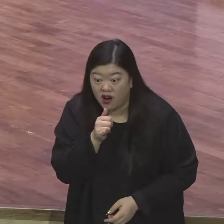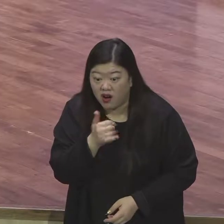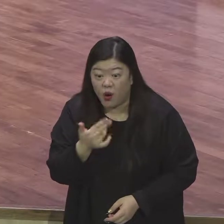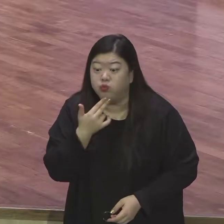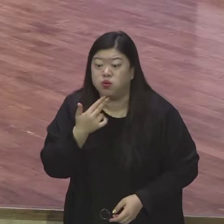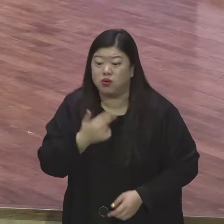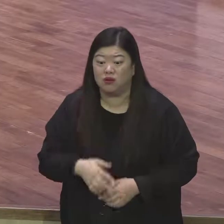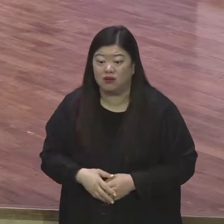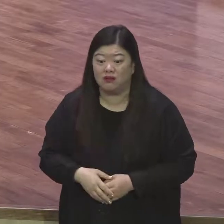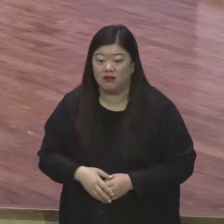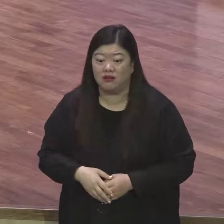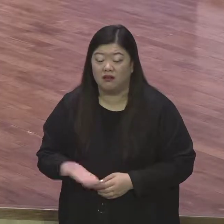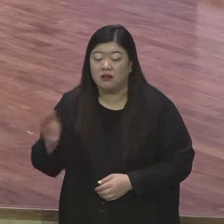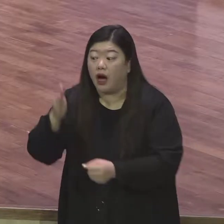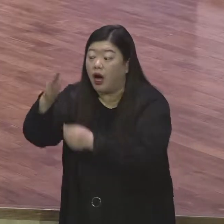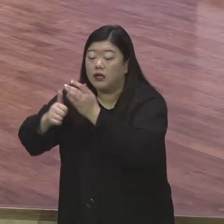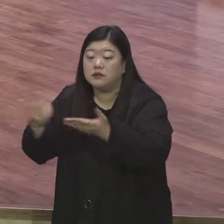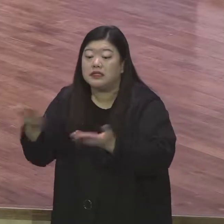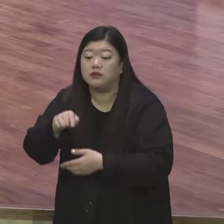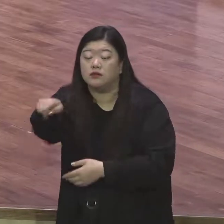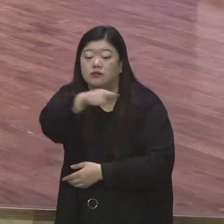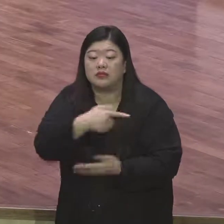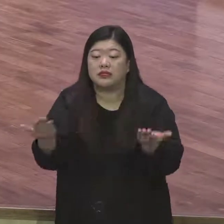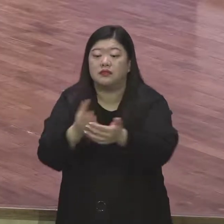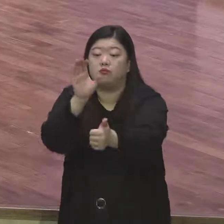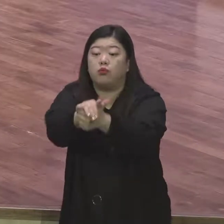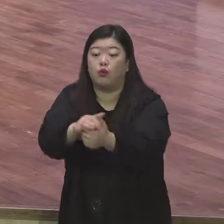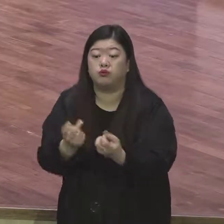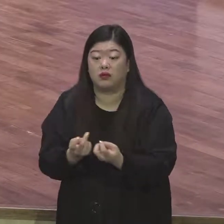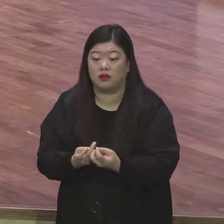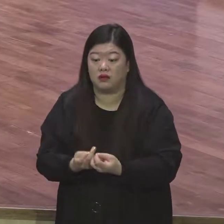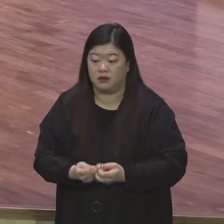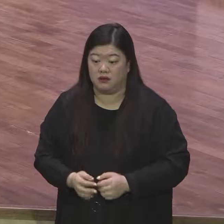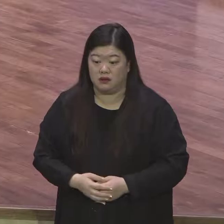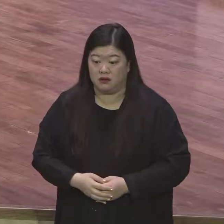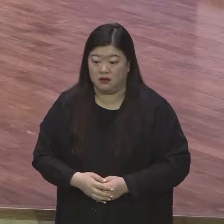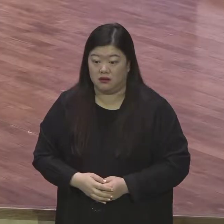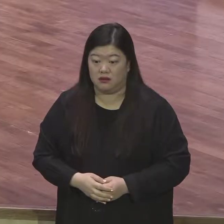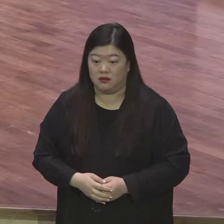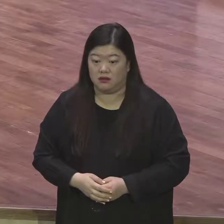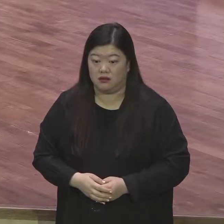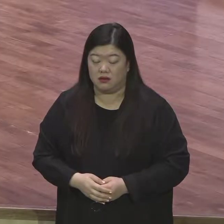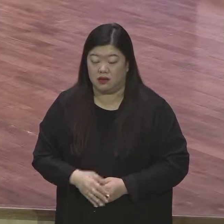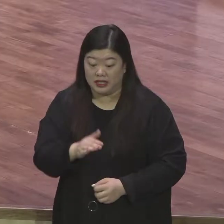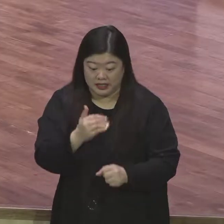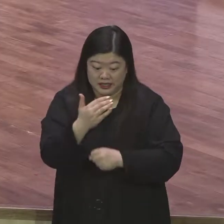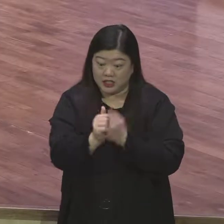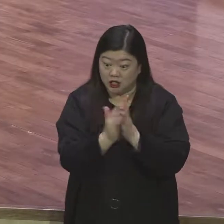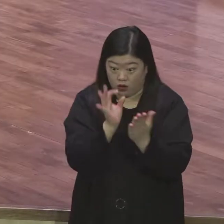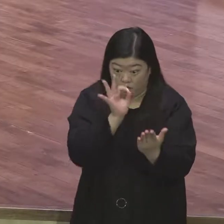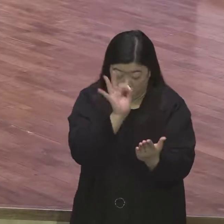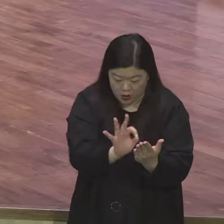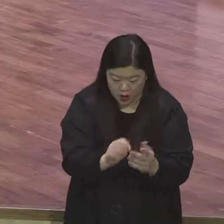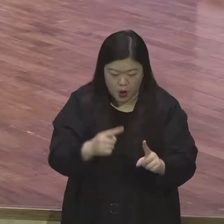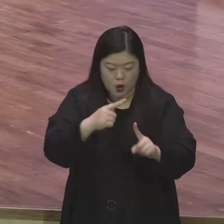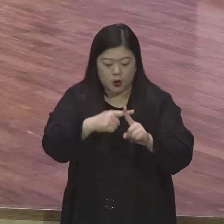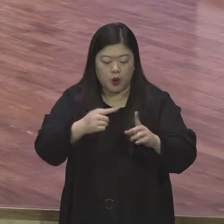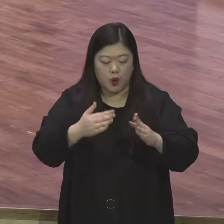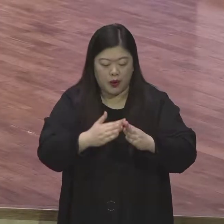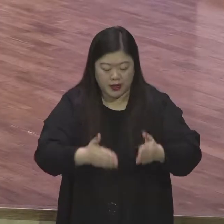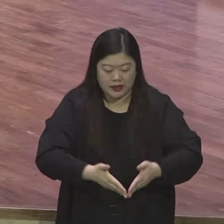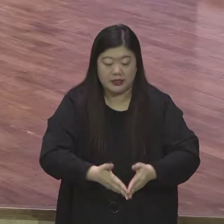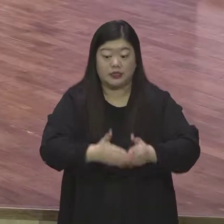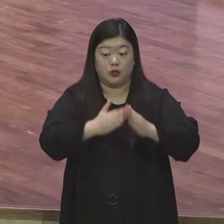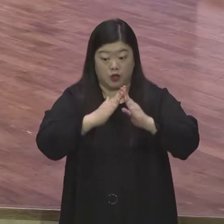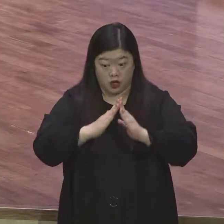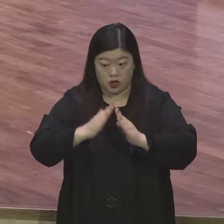직접 어떻게 줘요? 하나님이 주는 게 아니에요. 성경대로 보면 하나님이 교회를 세워놓고 교회를 통하여 직분을